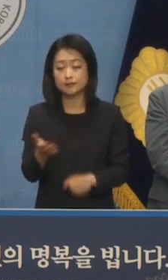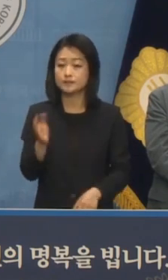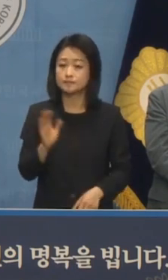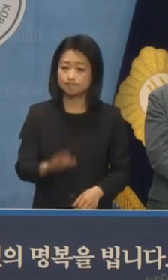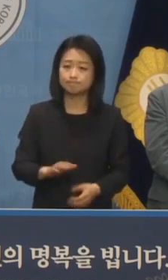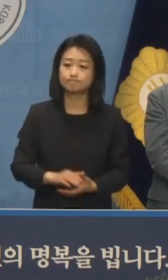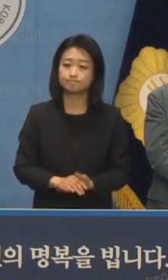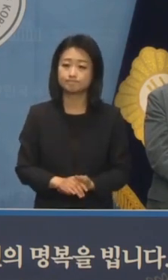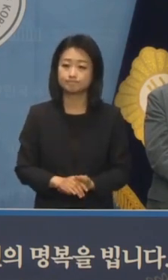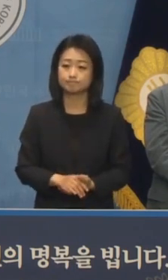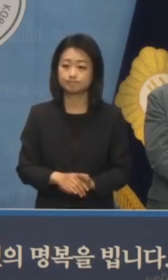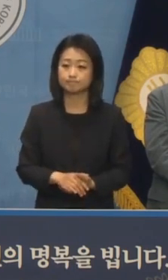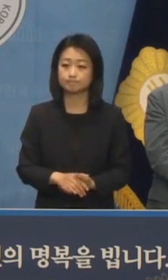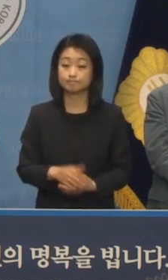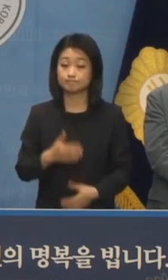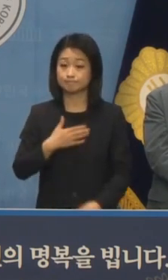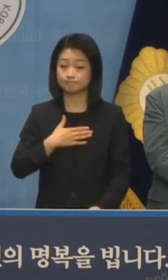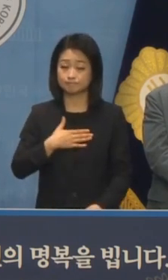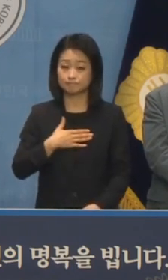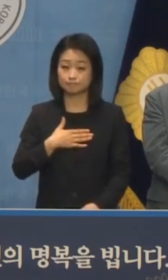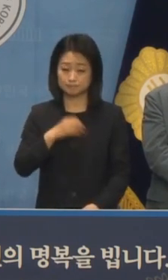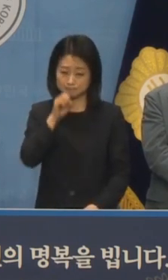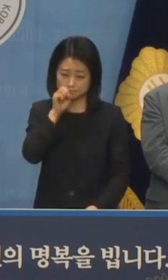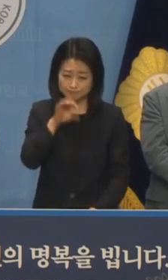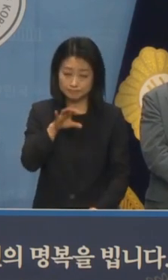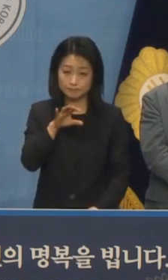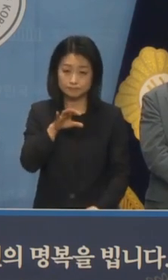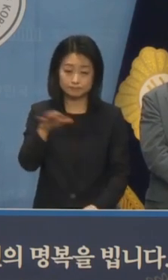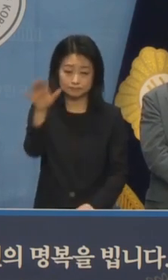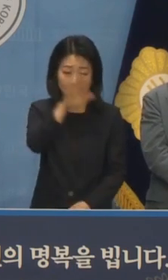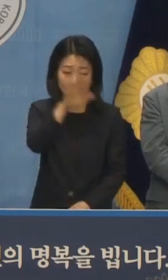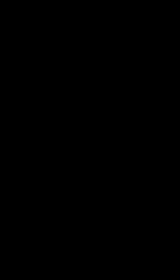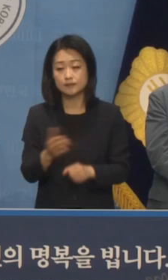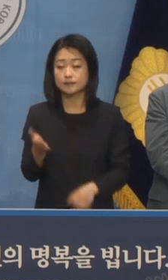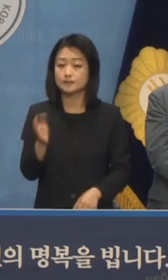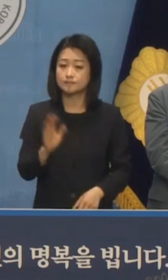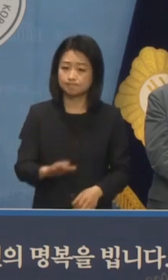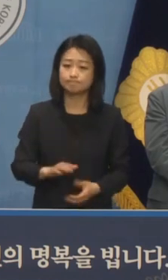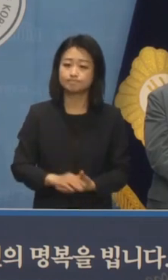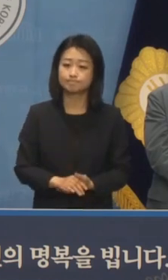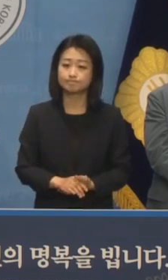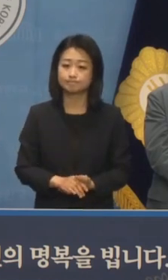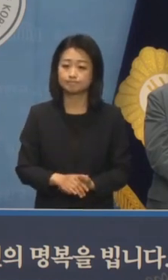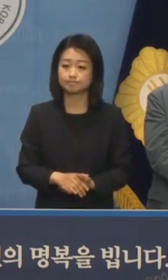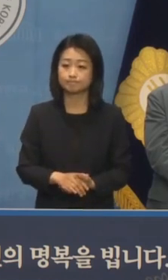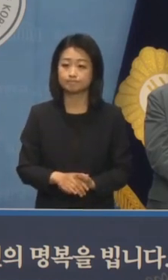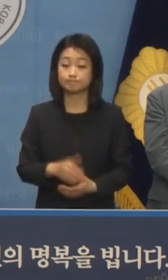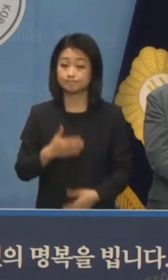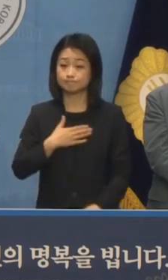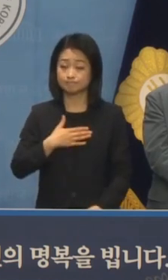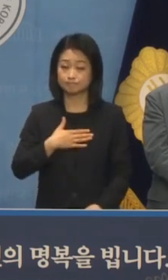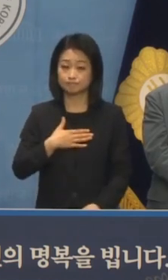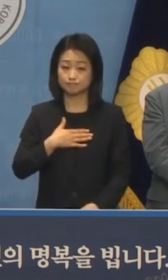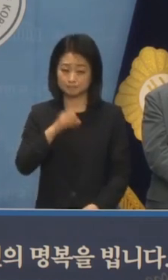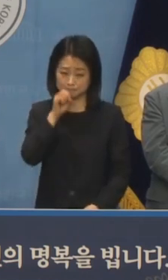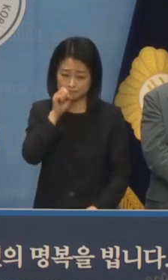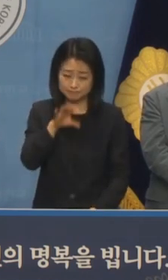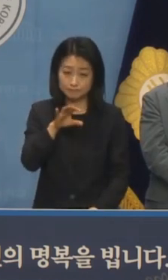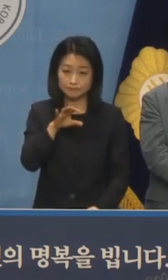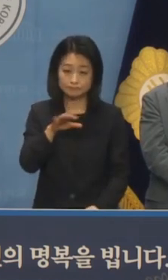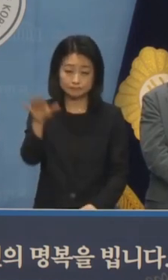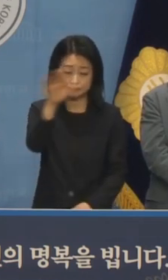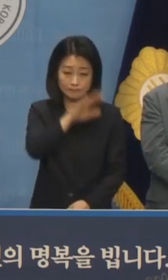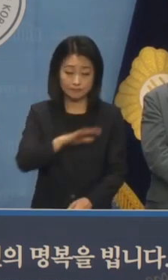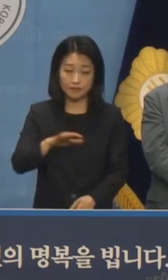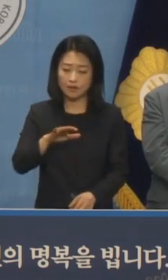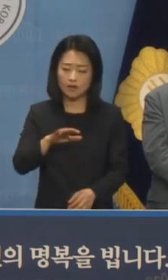그러나 어디 한 곳에서도 저희의 말을 들어주지도 않았고 저희가 말할 곳이 어디 한 곳에서도 저희의 말을 들어주지도 않았고